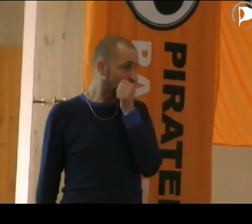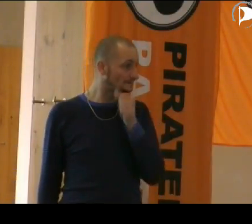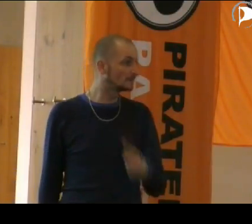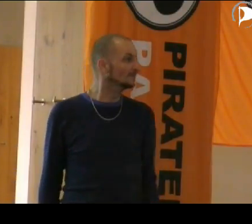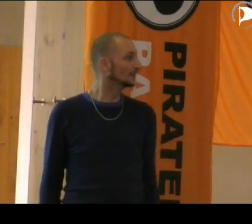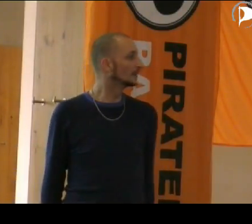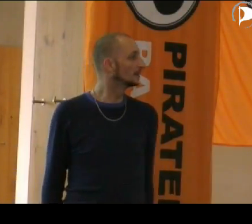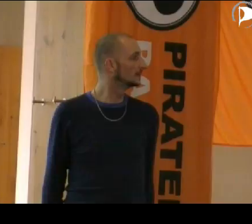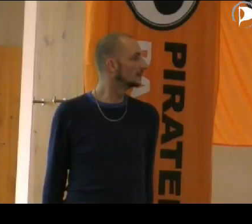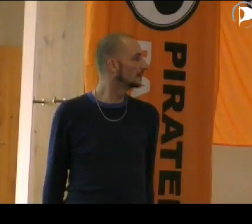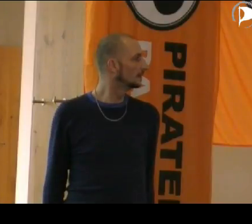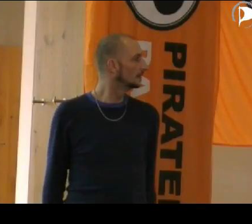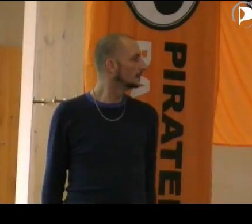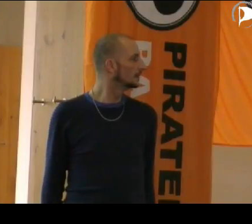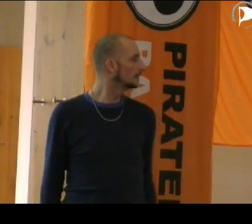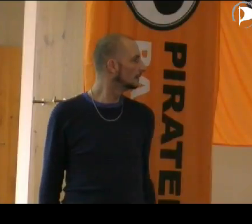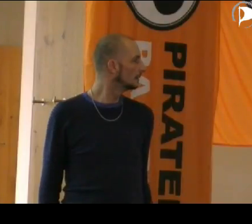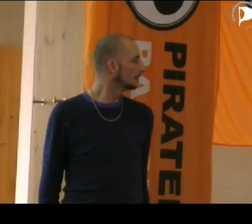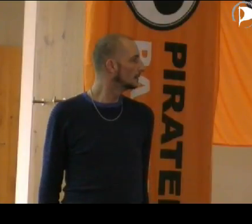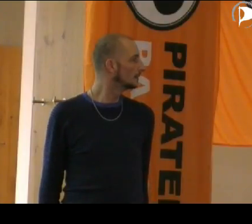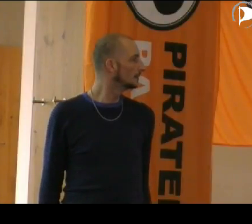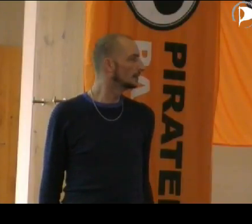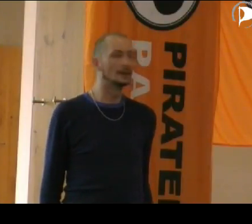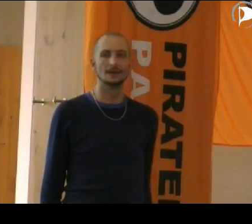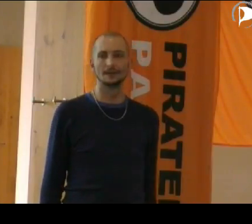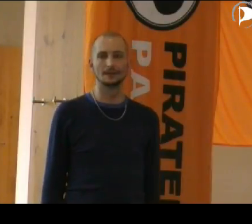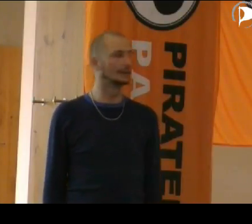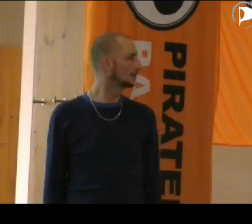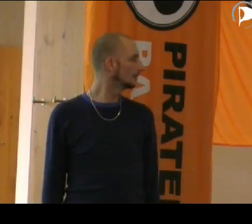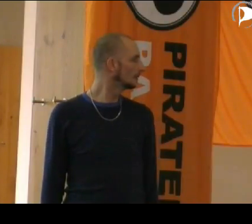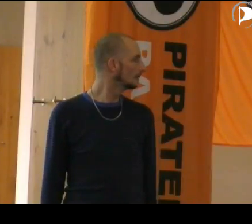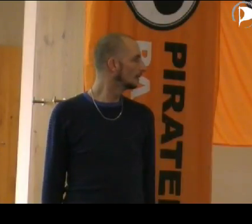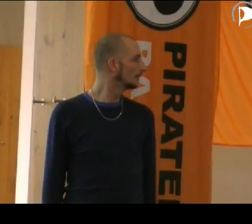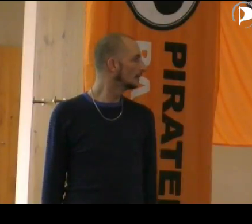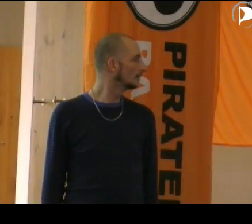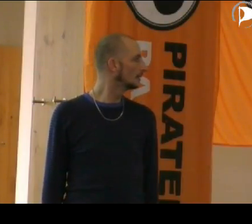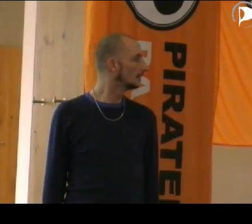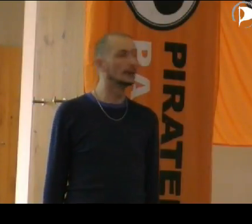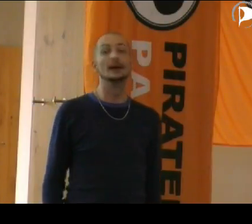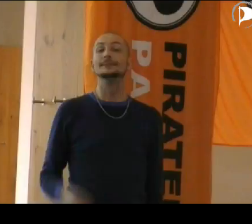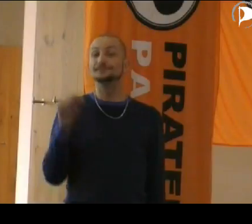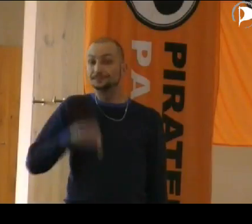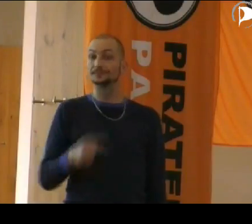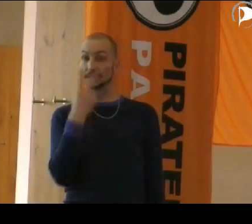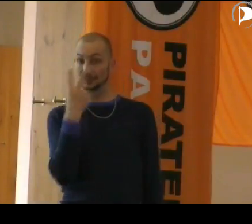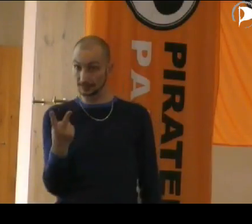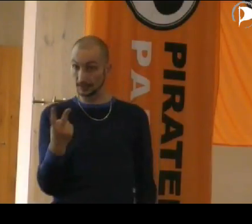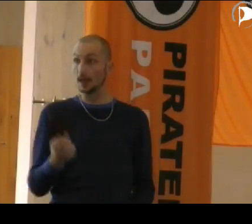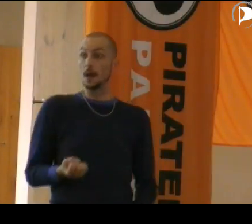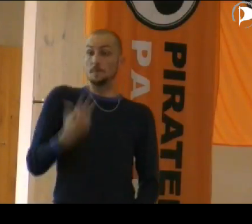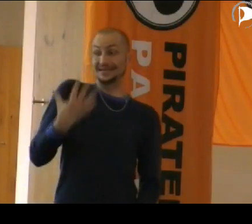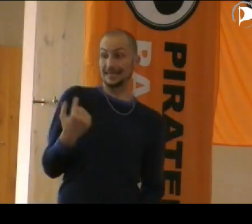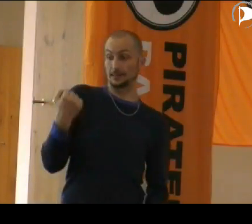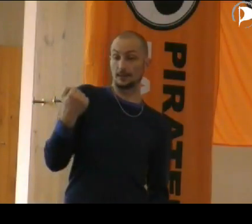leiter aber es gibt noch eine frage gibt gewisse city in letzter zeit